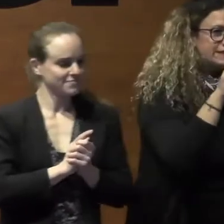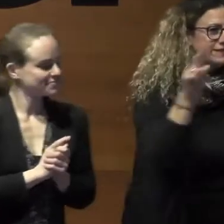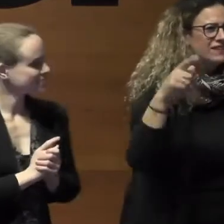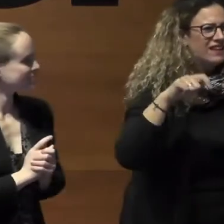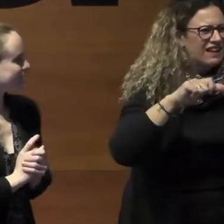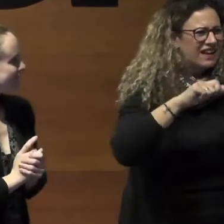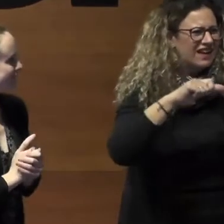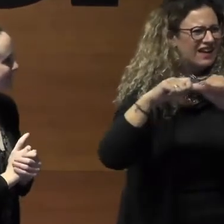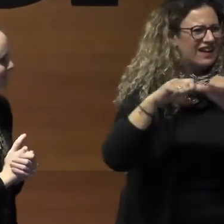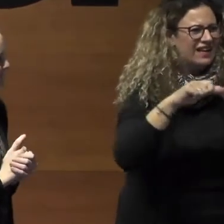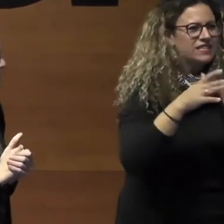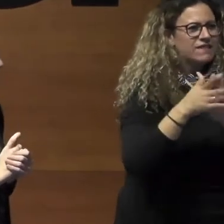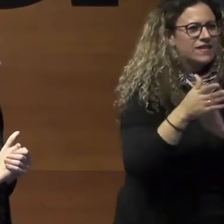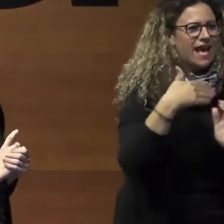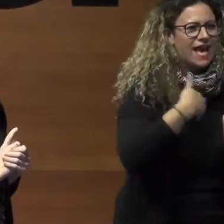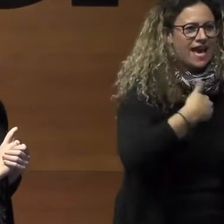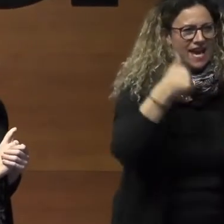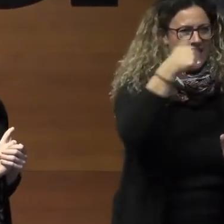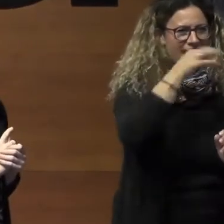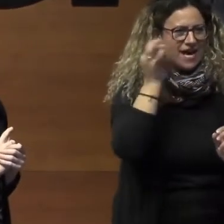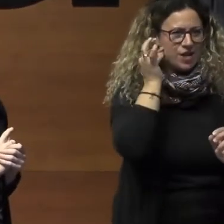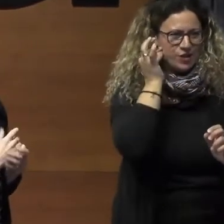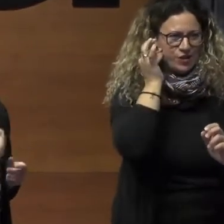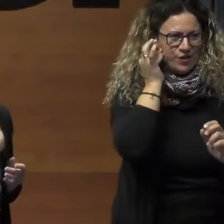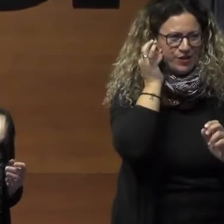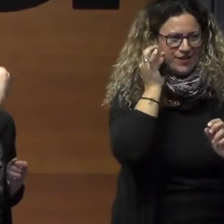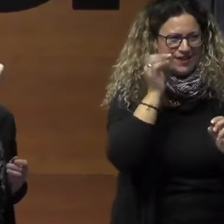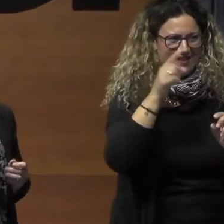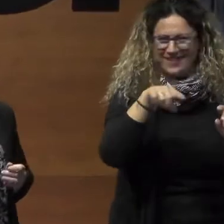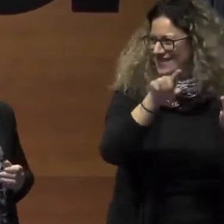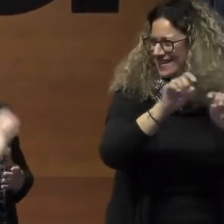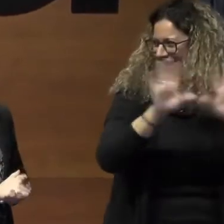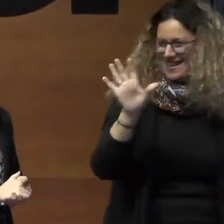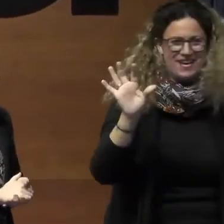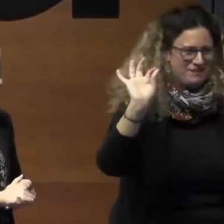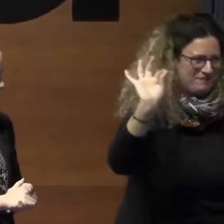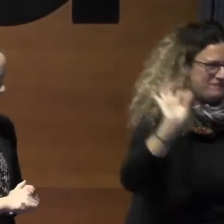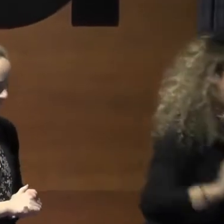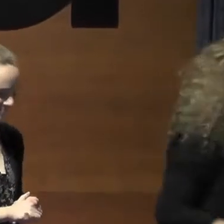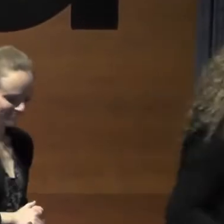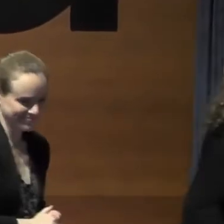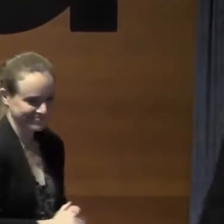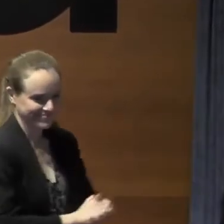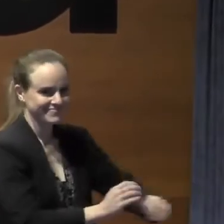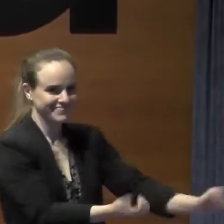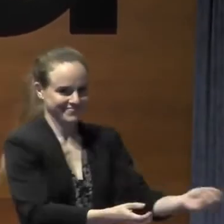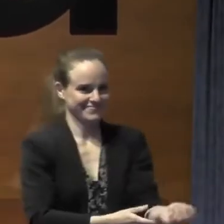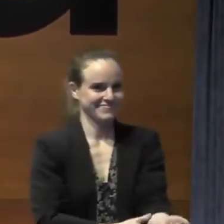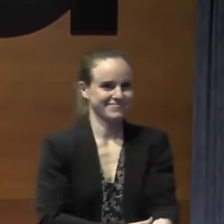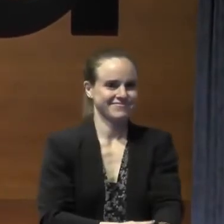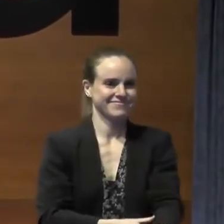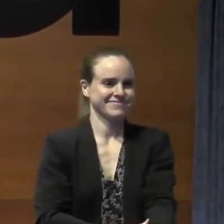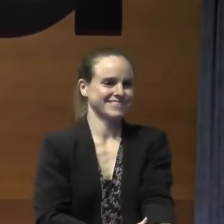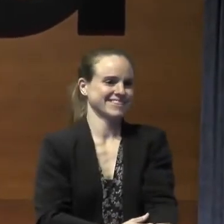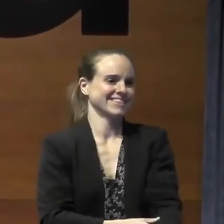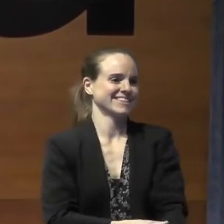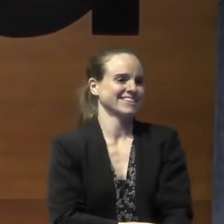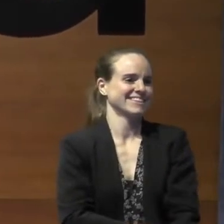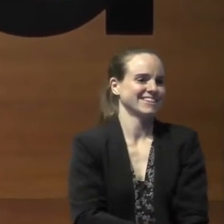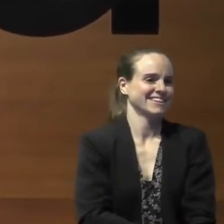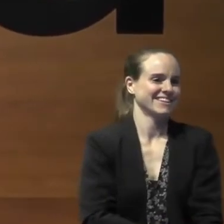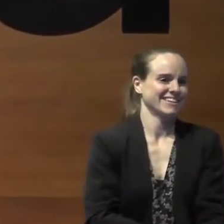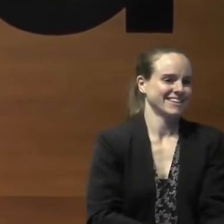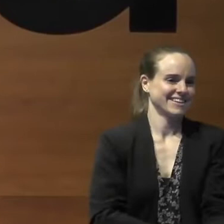Disculpar la interrupción. Que habéis visto este signo se refiere a género. Disculpar la interrupción.